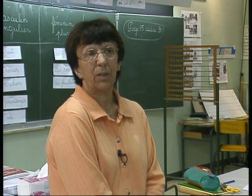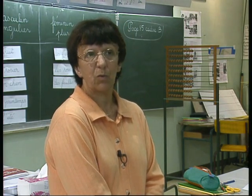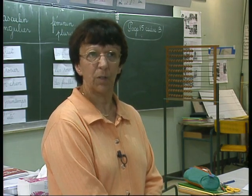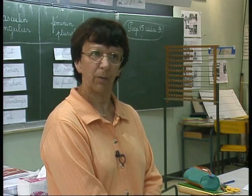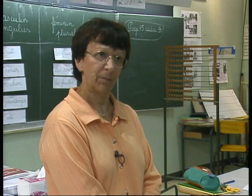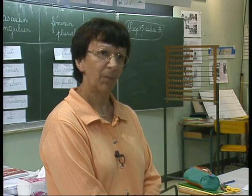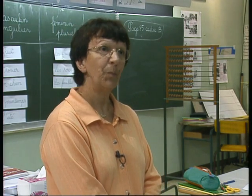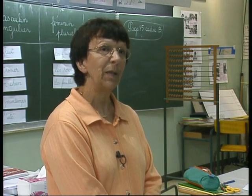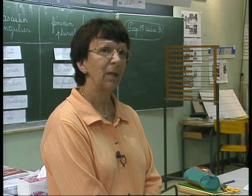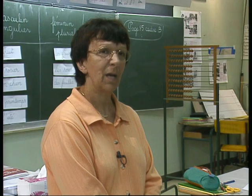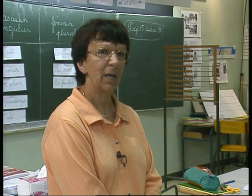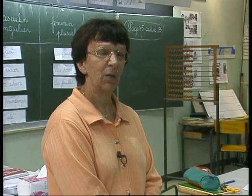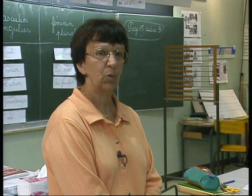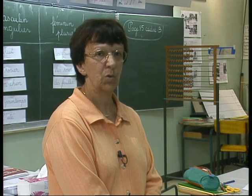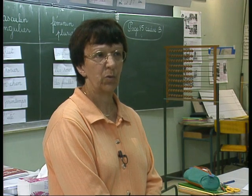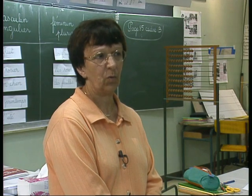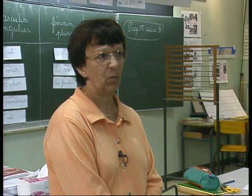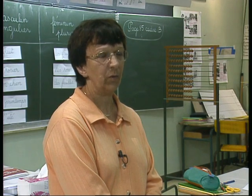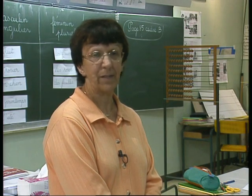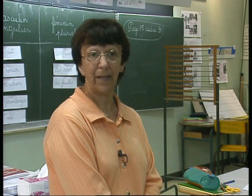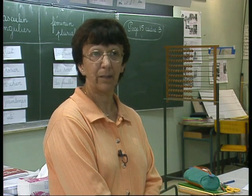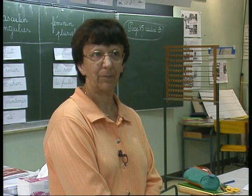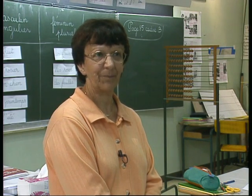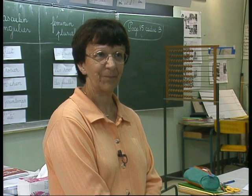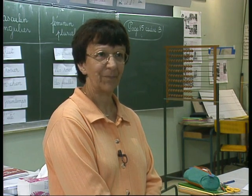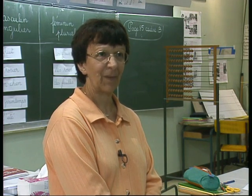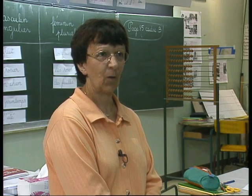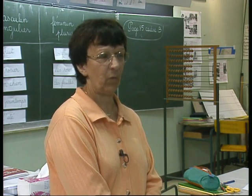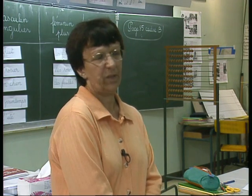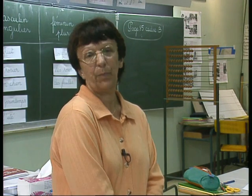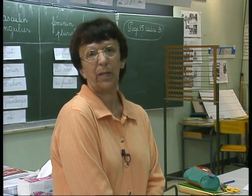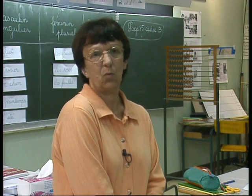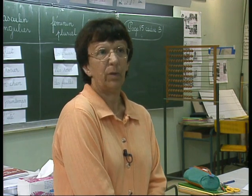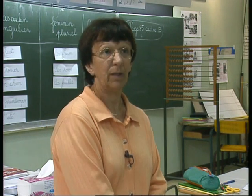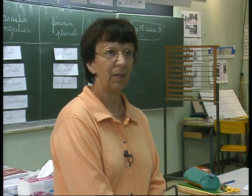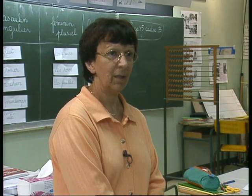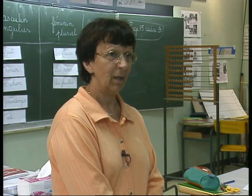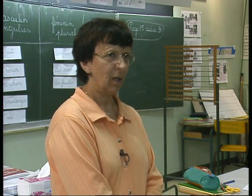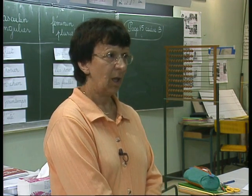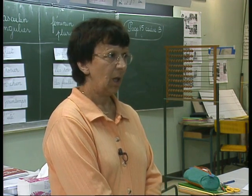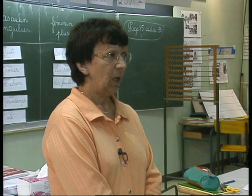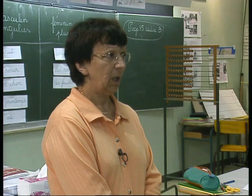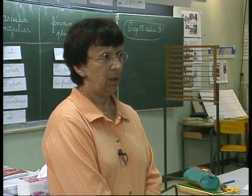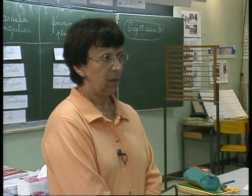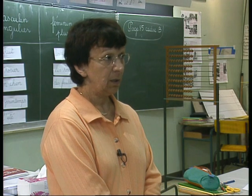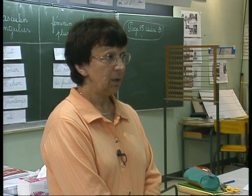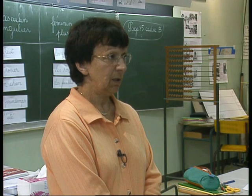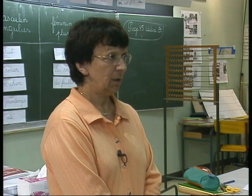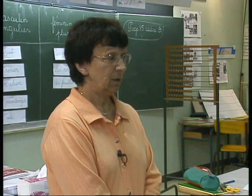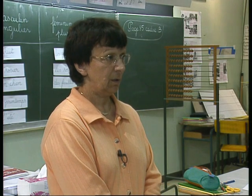aurait pu être gênant, mais les codeuses sont discrètes, on finit par les oublier,